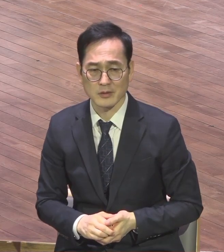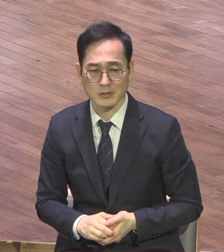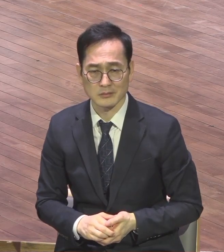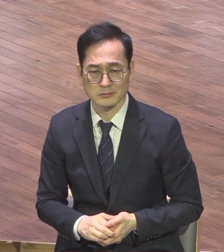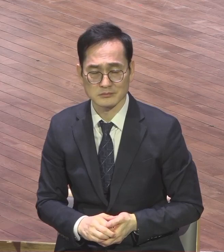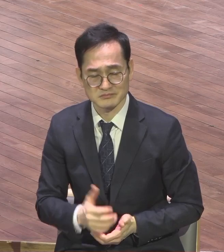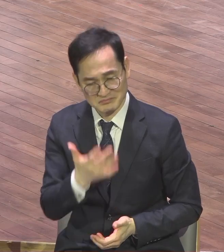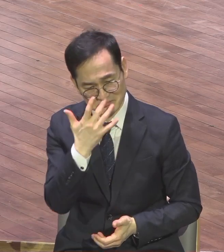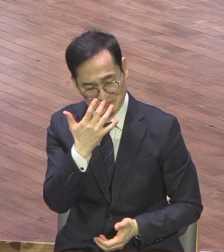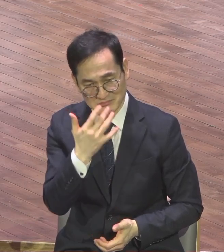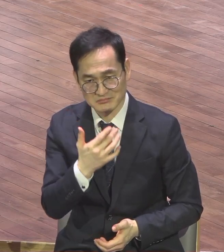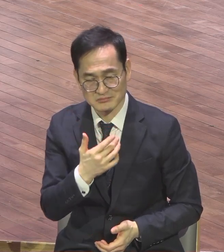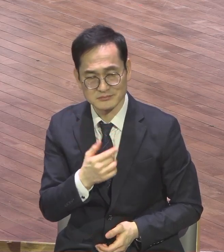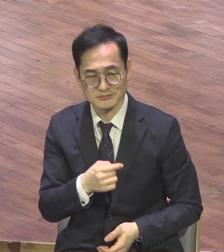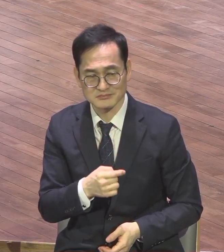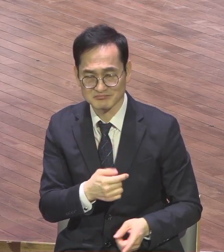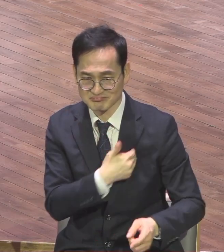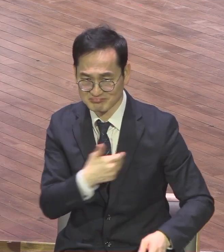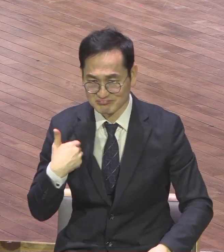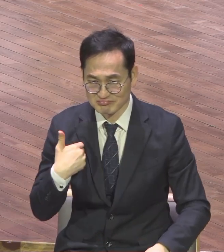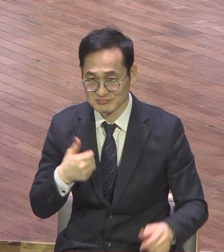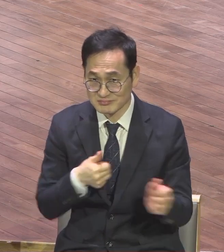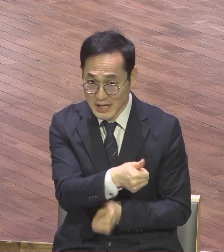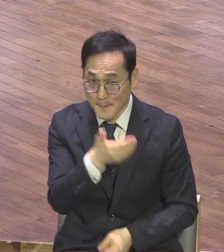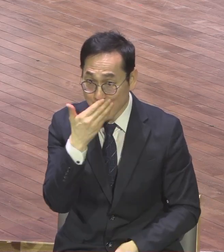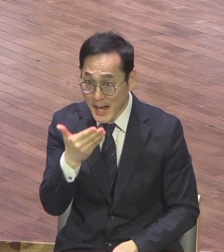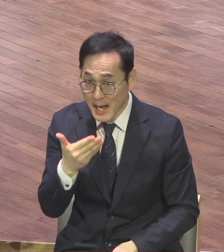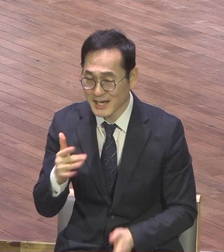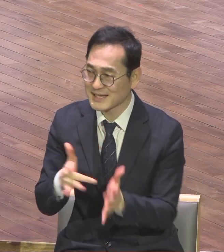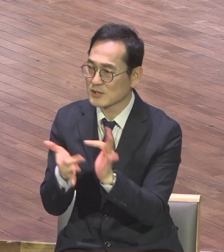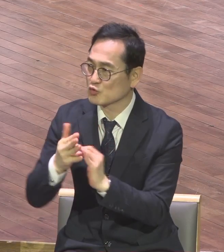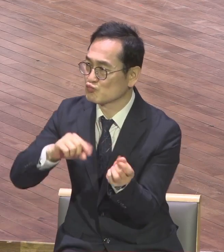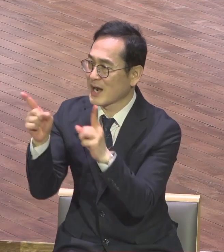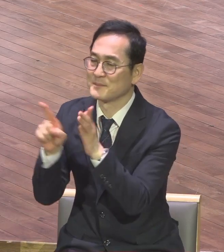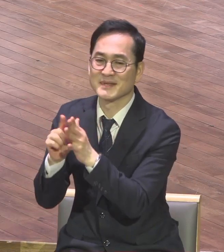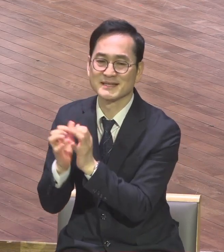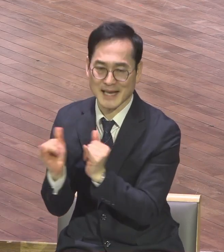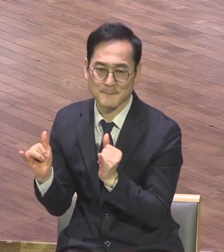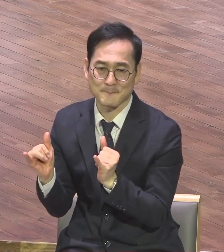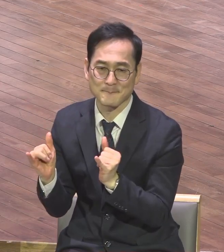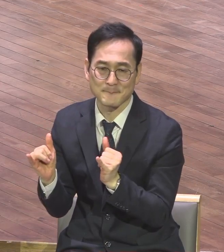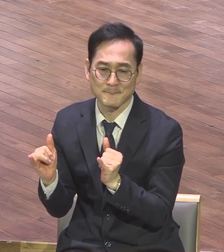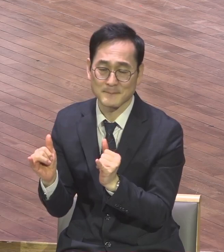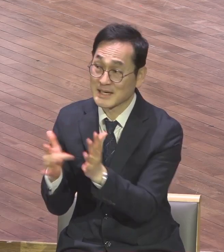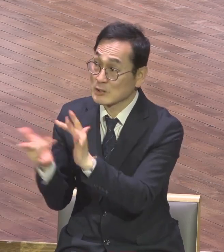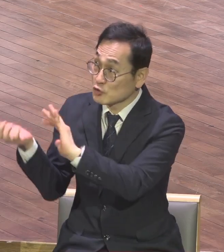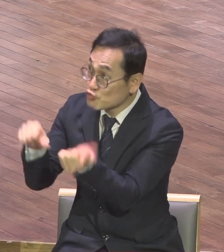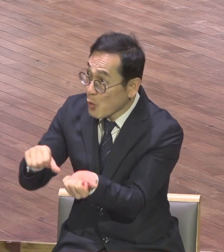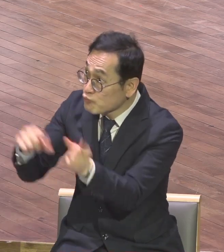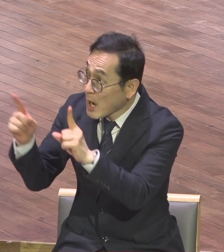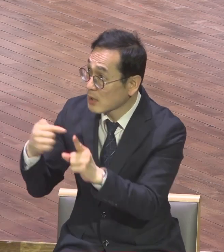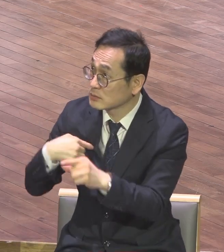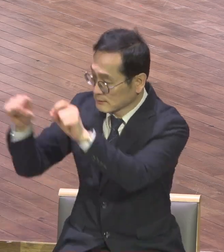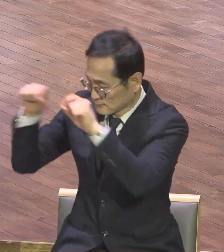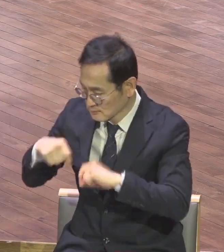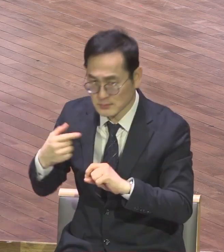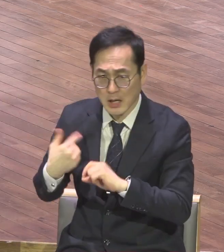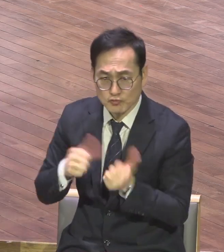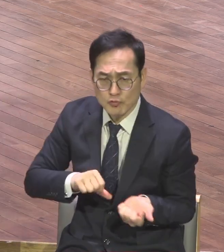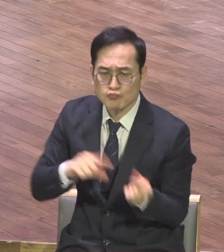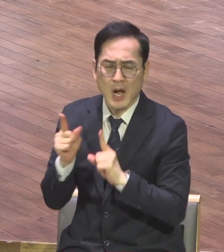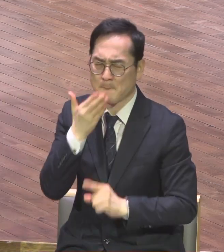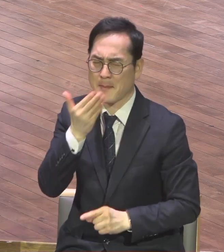해방되느냐 예수 부활 있는 사람. 그 사람만 그래서 십자가 지금 죄에서